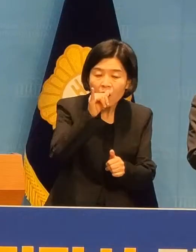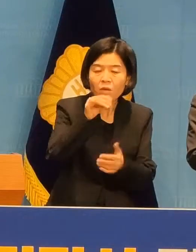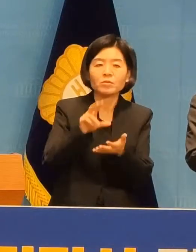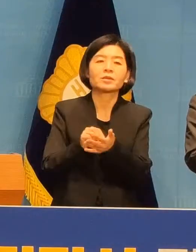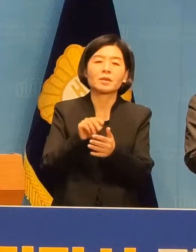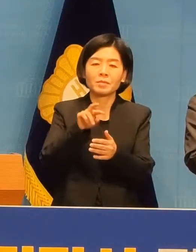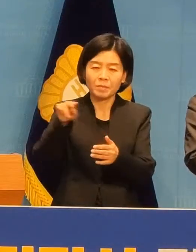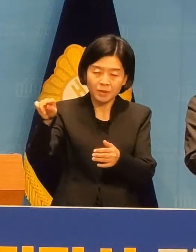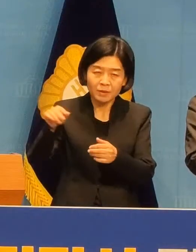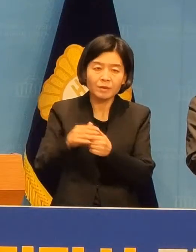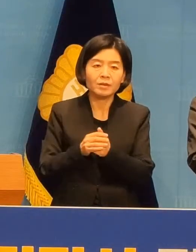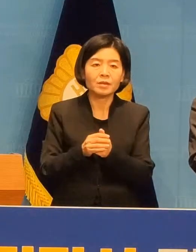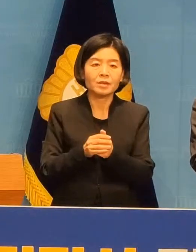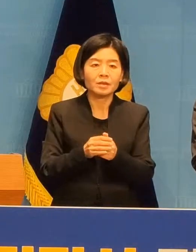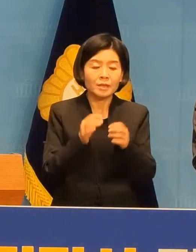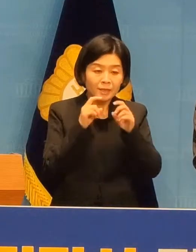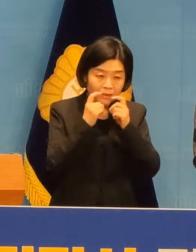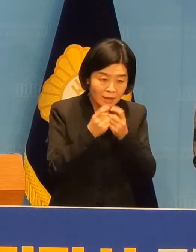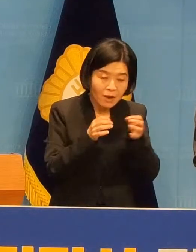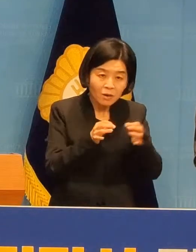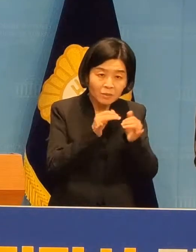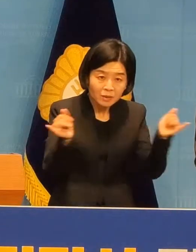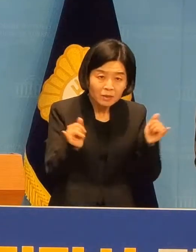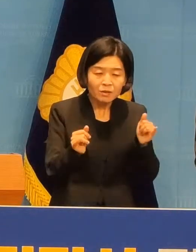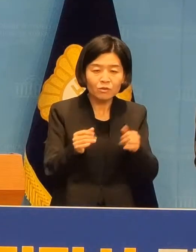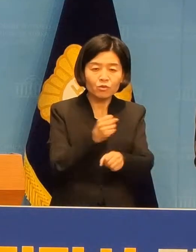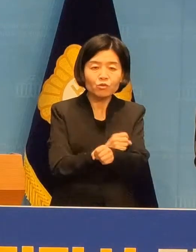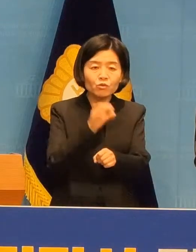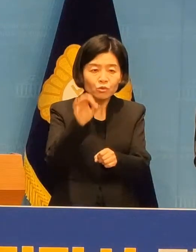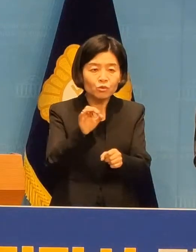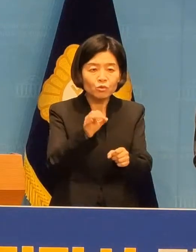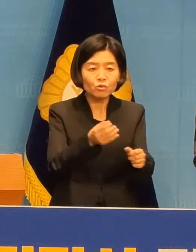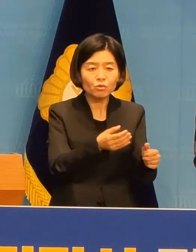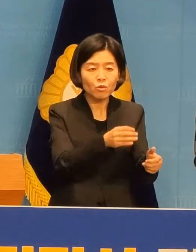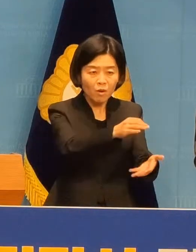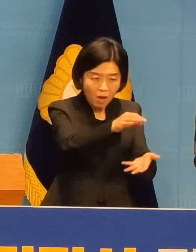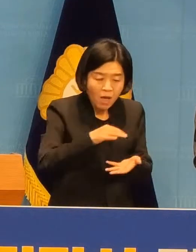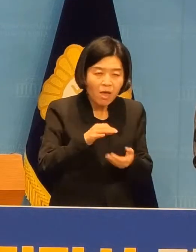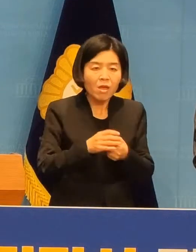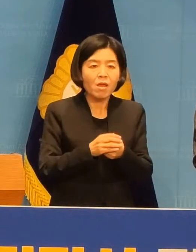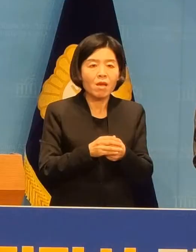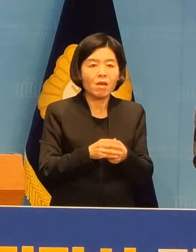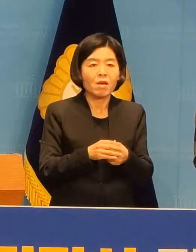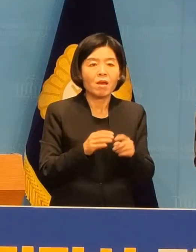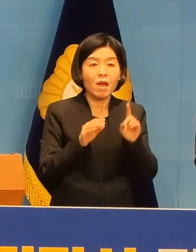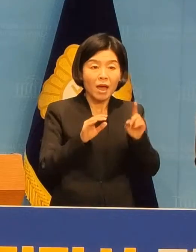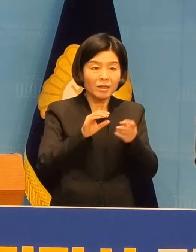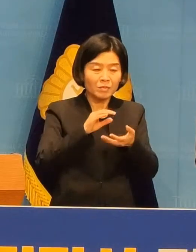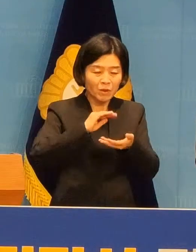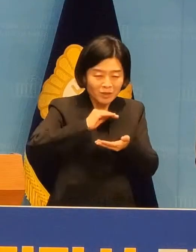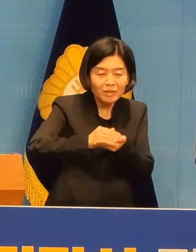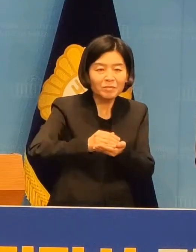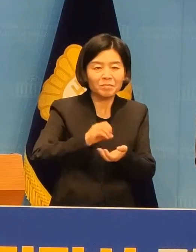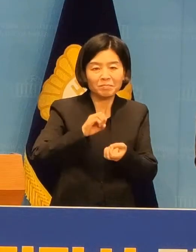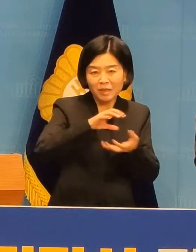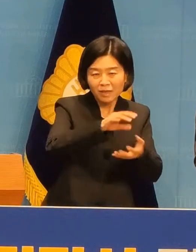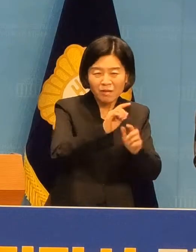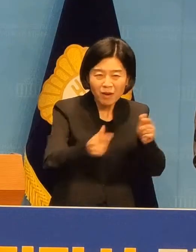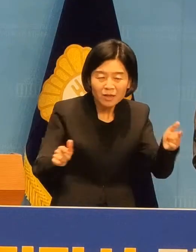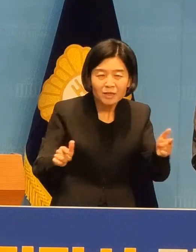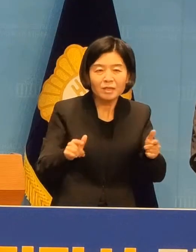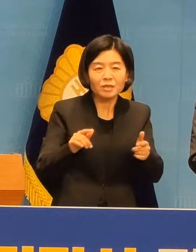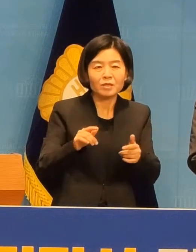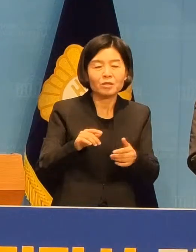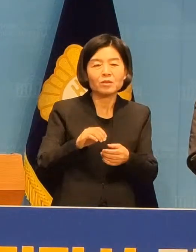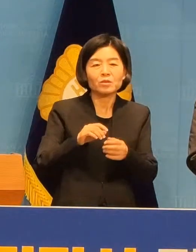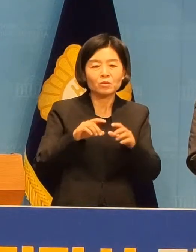이용해 자영업자에게 과도한 수수료, 광고비를 전가하고 한그릇 배달, 쿠폰 할인 등 각종 프로모션을 통해